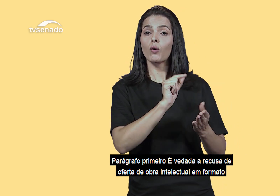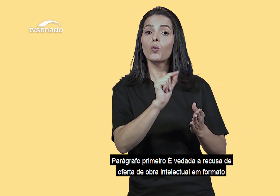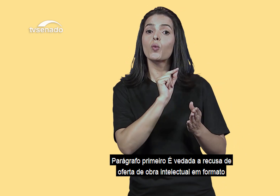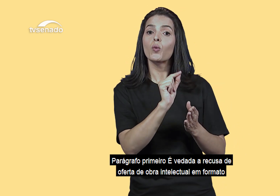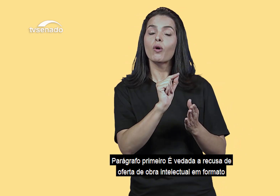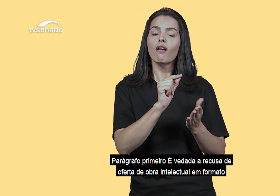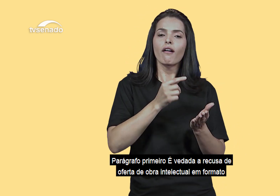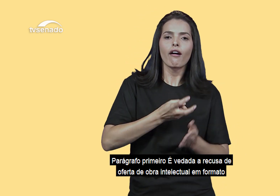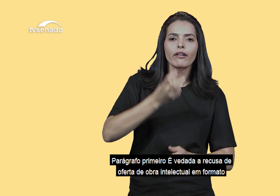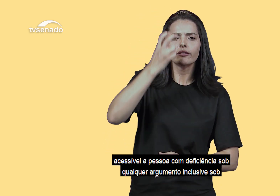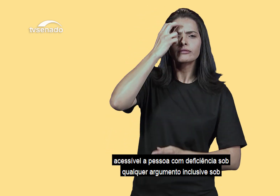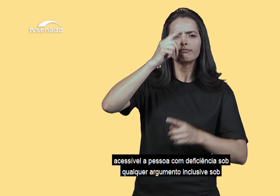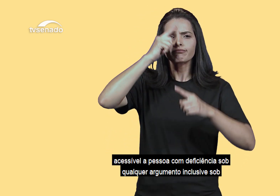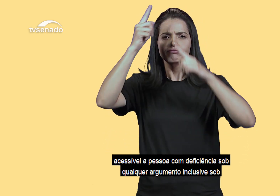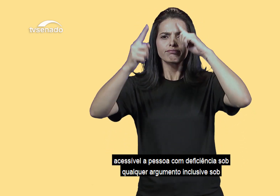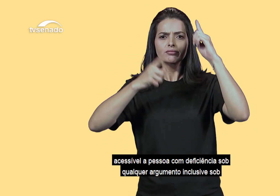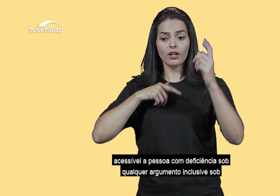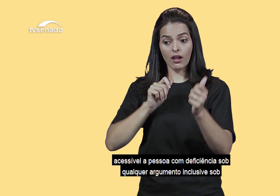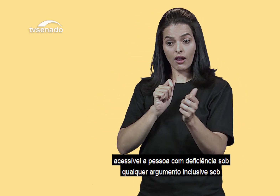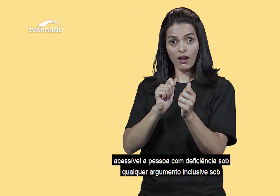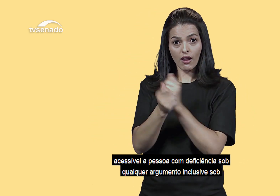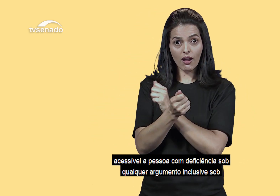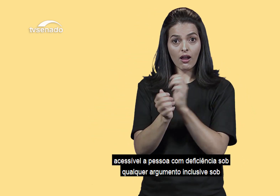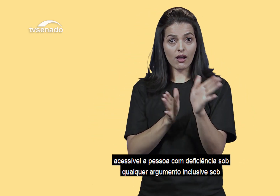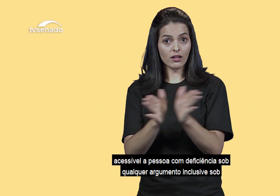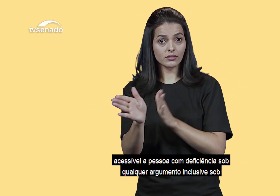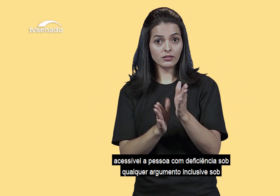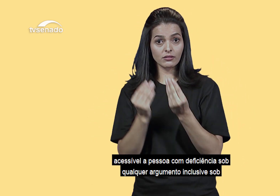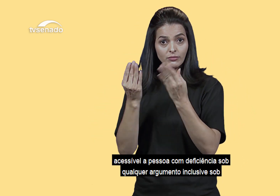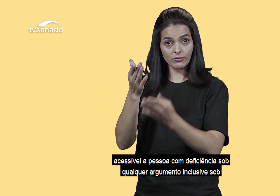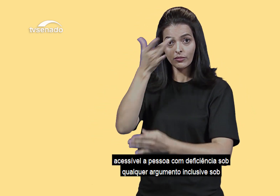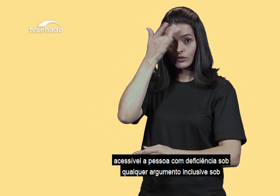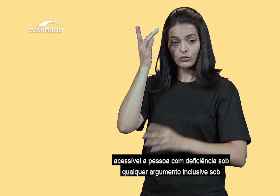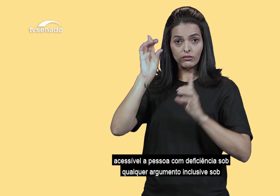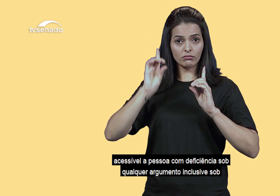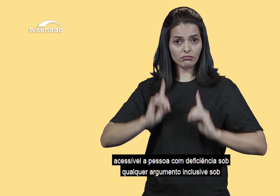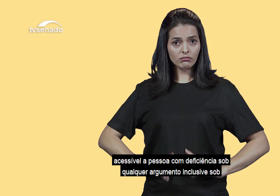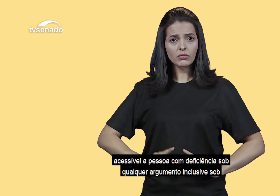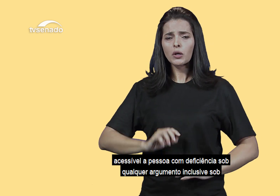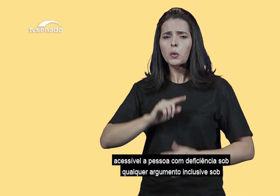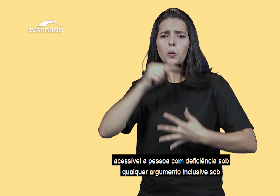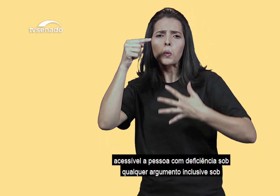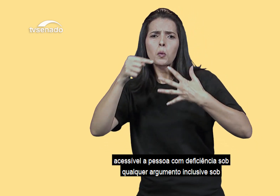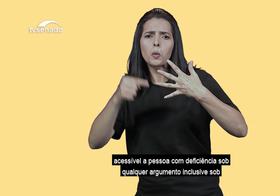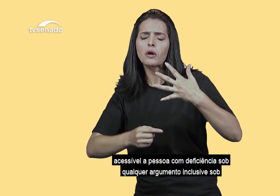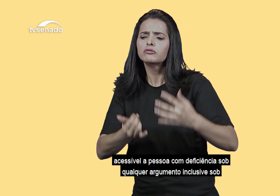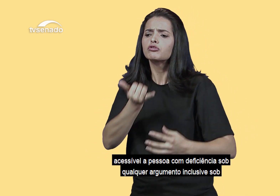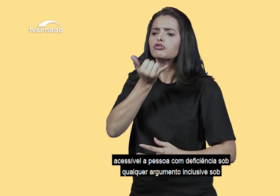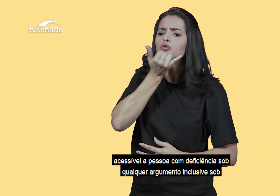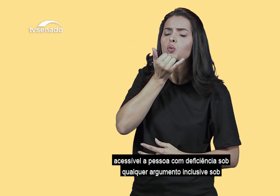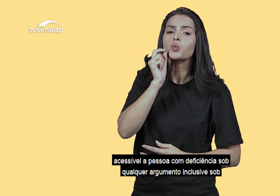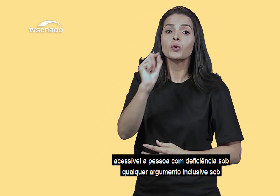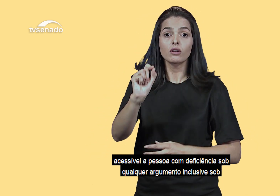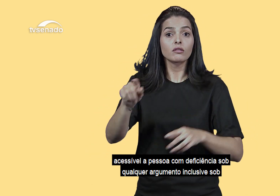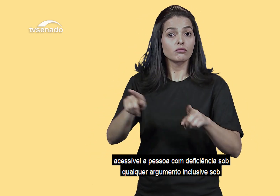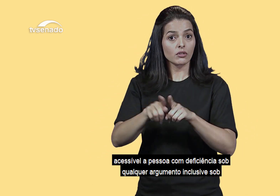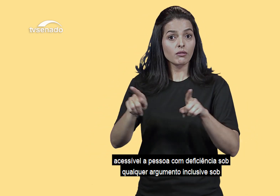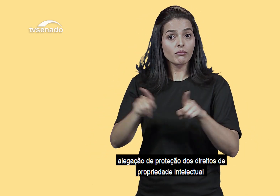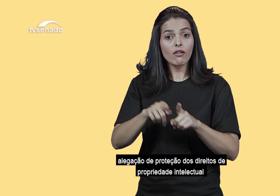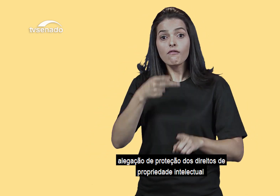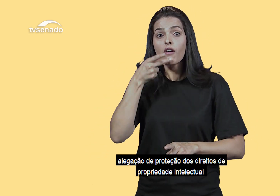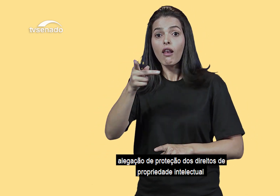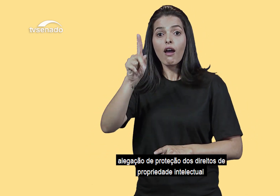intelectual em formato acessível à pessoa com deficiência Sob qualquer argumento, inclusive